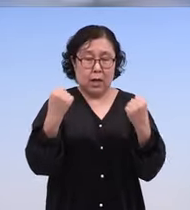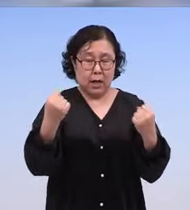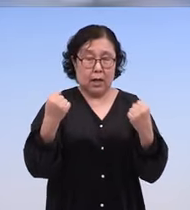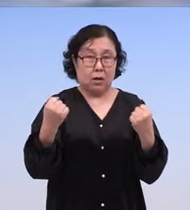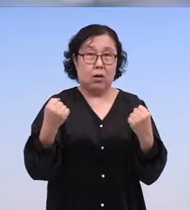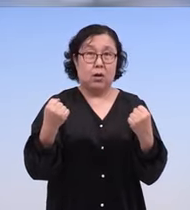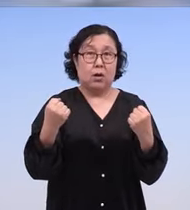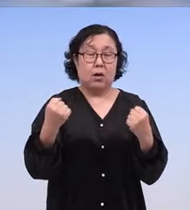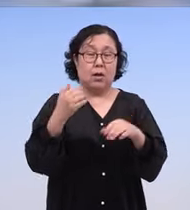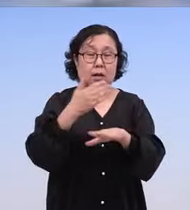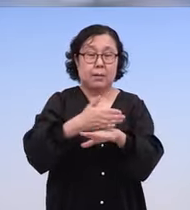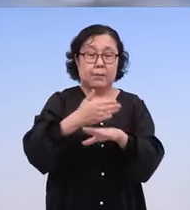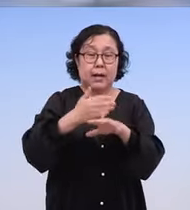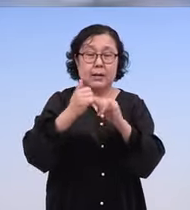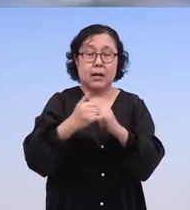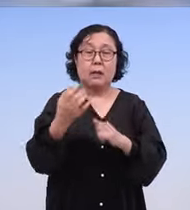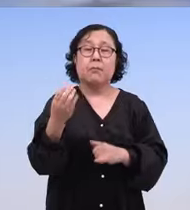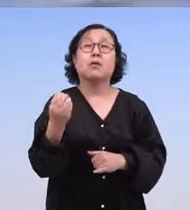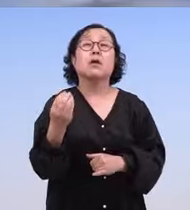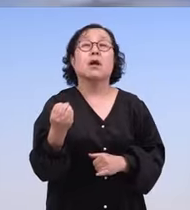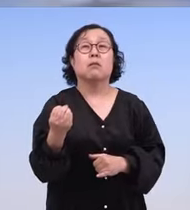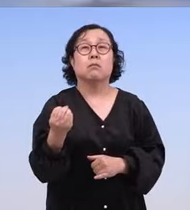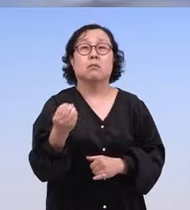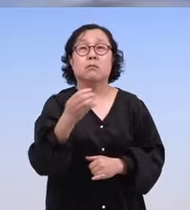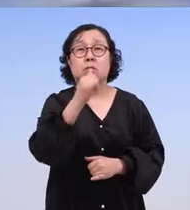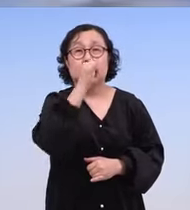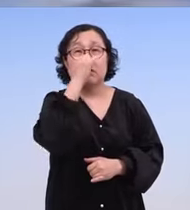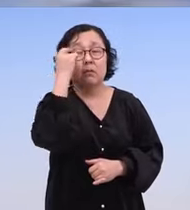가슴 벅차게 감사하신 분 몇 분이나 되세요?